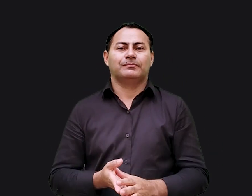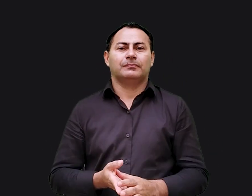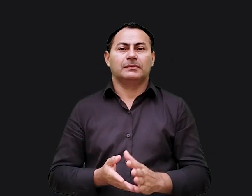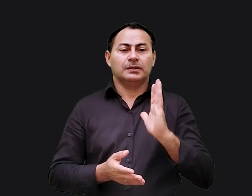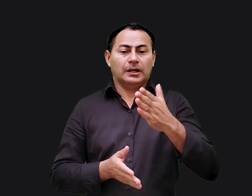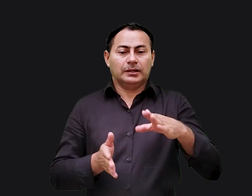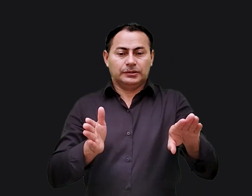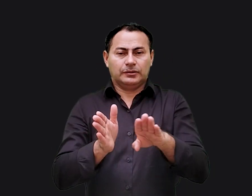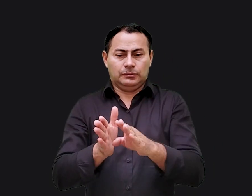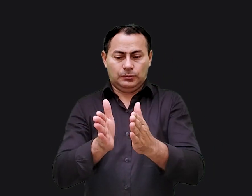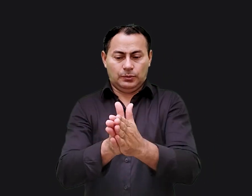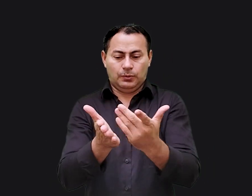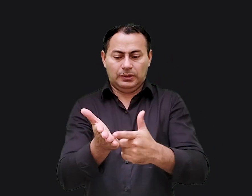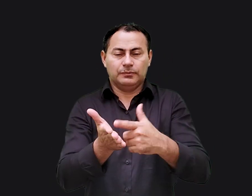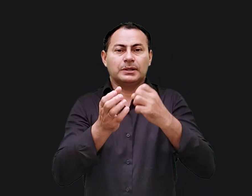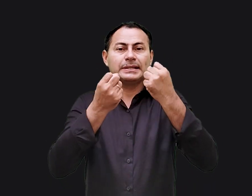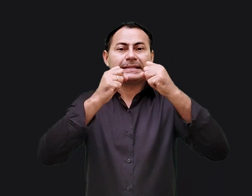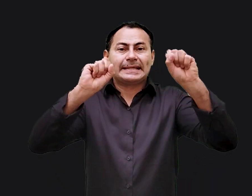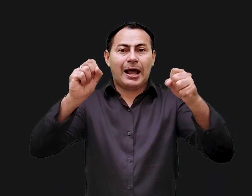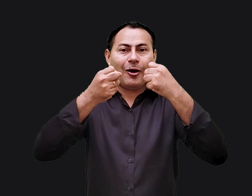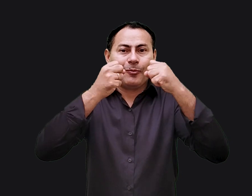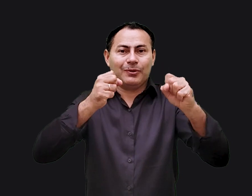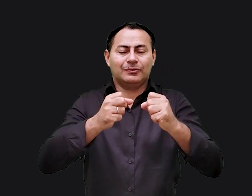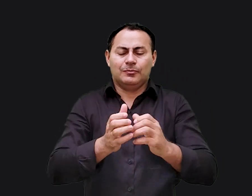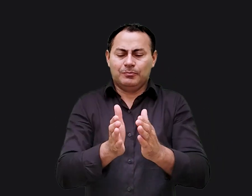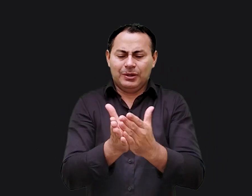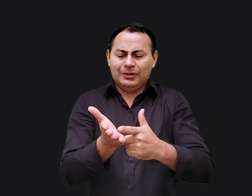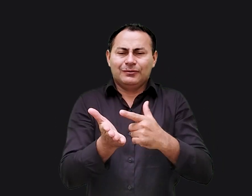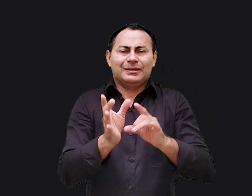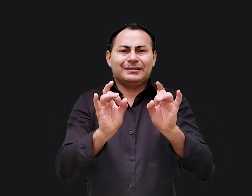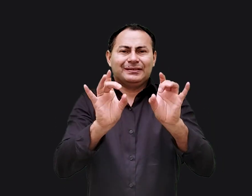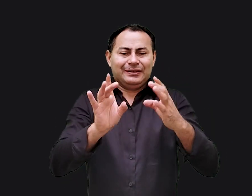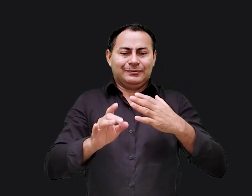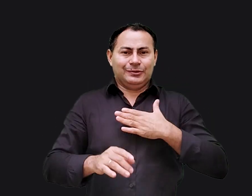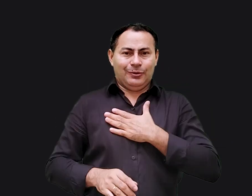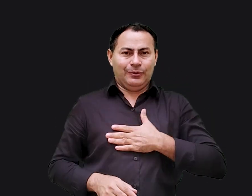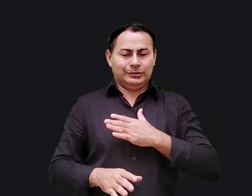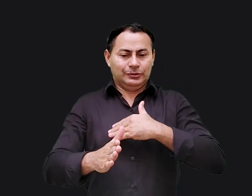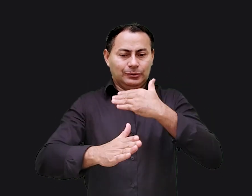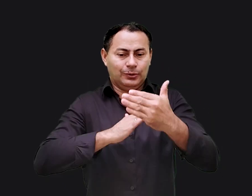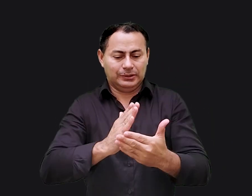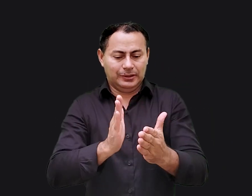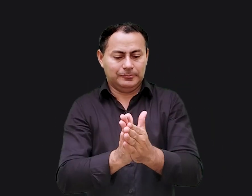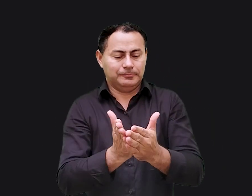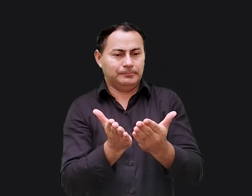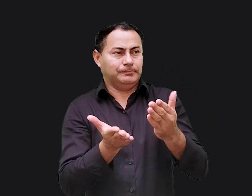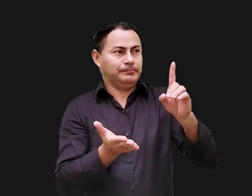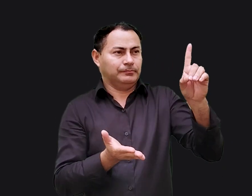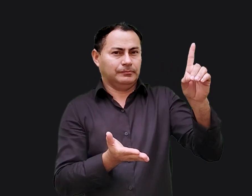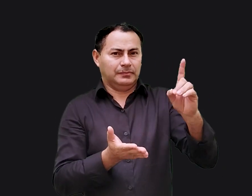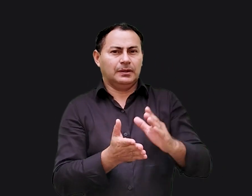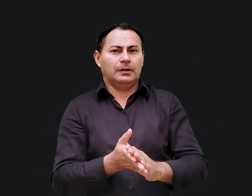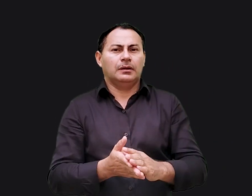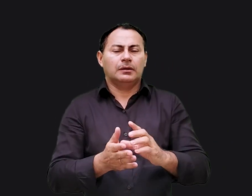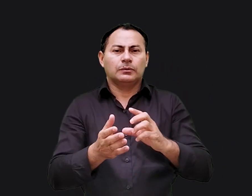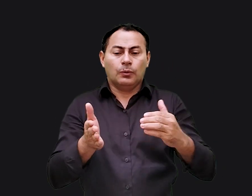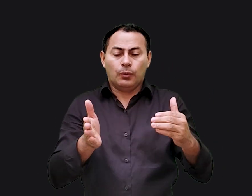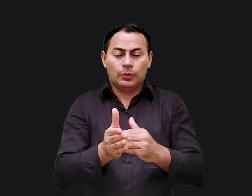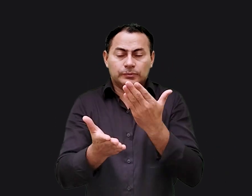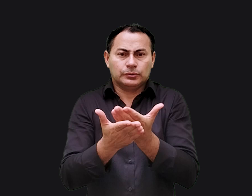bem-vindos. Já chegamos ao livro de Salmos, o meu livro preferido de toda a Bíblia. Em nosso último estudo analisamos o